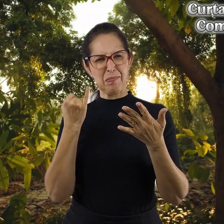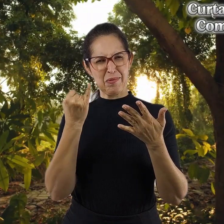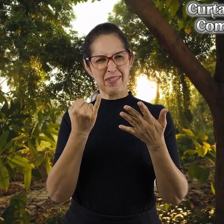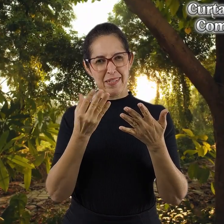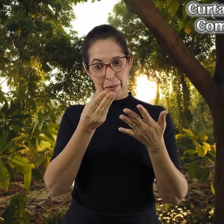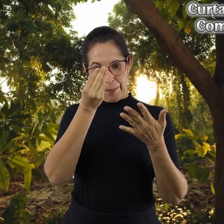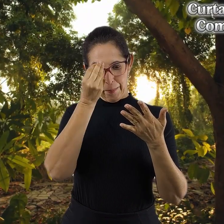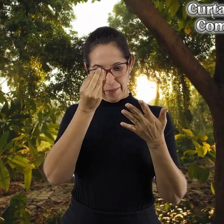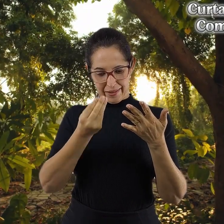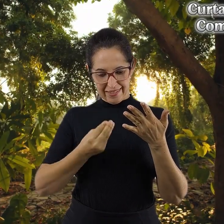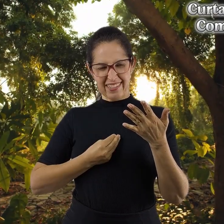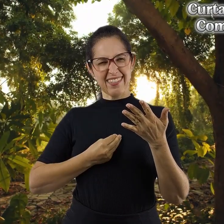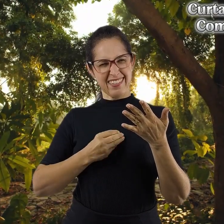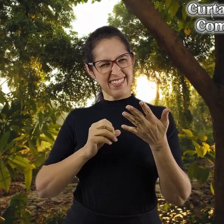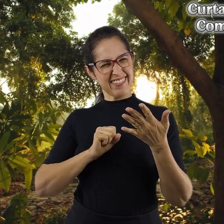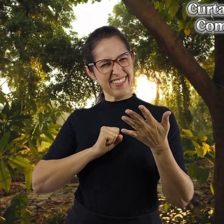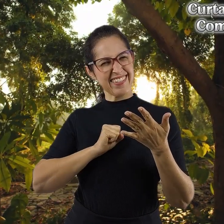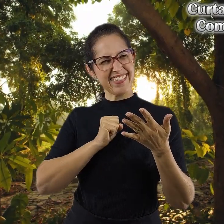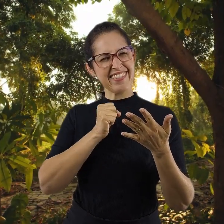fortalecidos